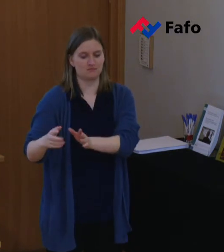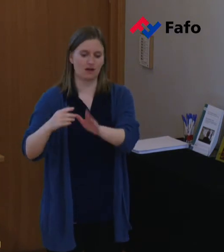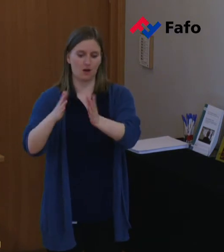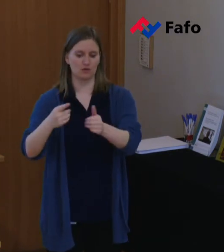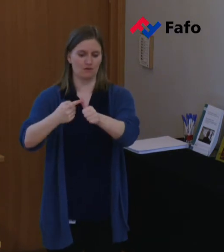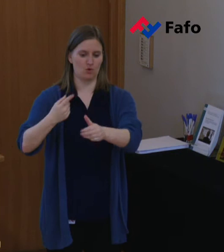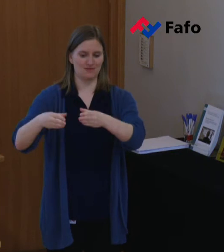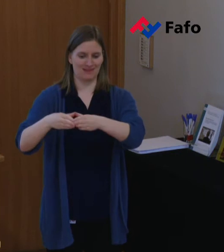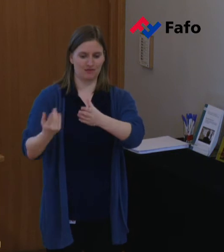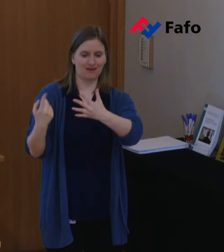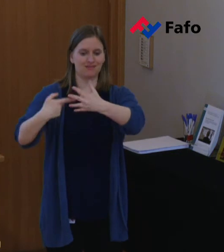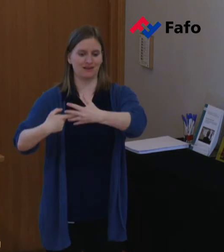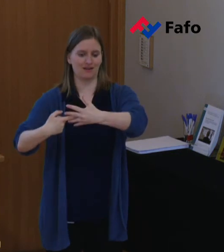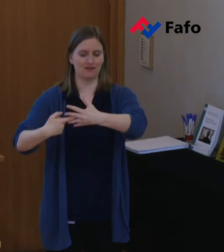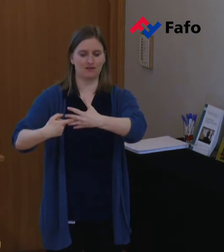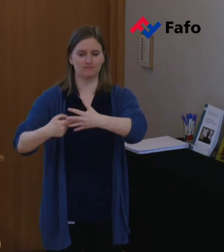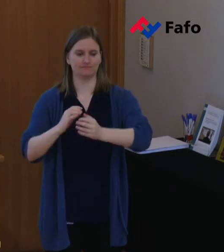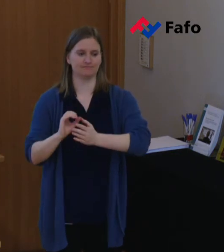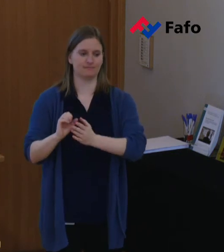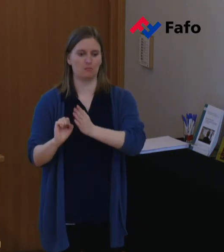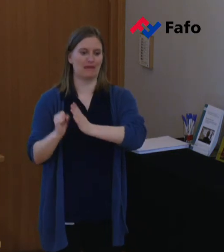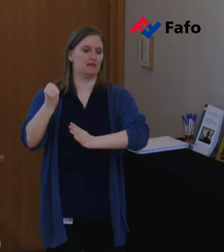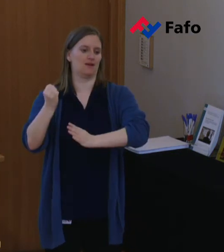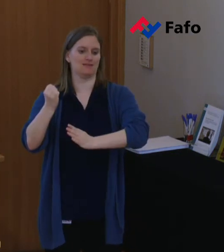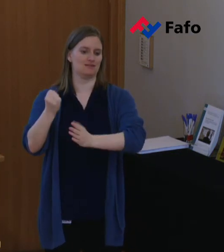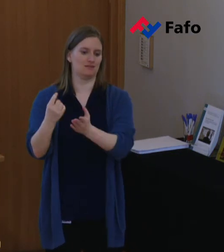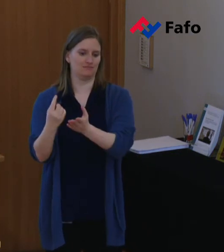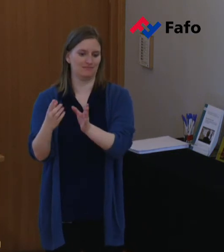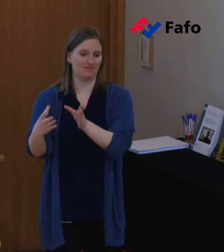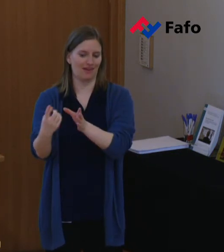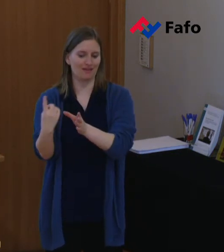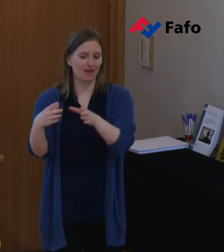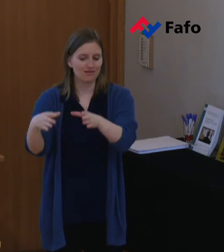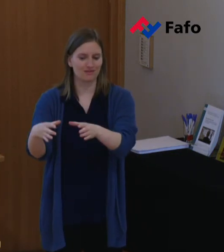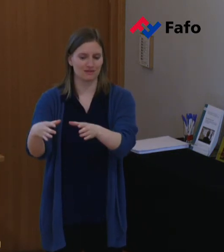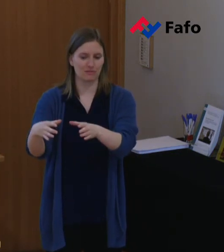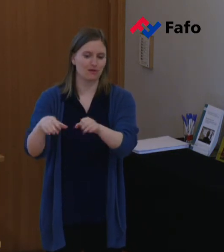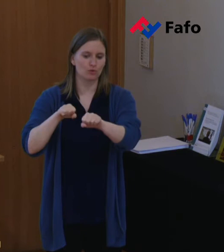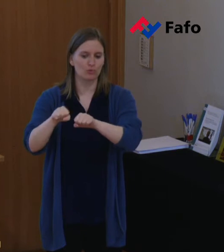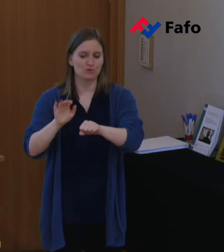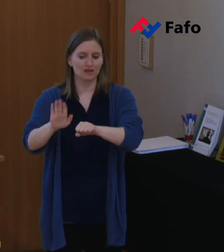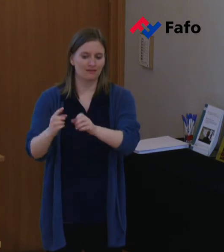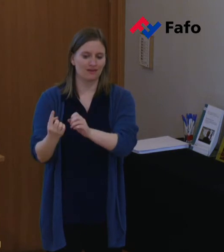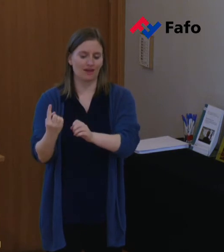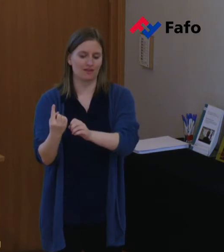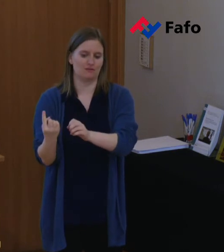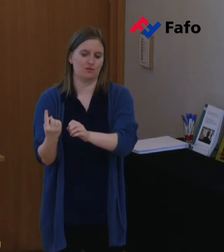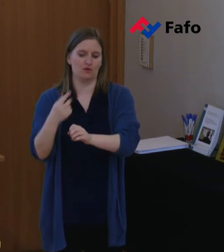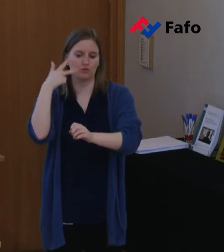har vært integrert i mestringsenheten, som på en måte kommunens enhet for rus- og psykisk